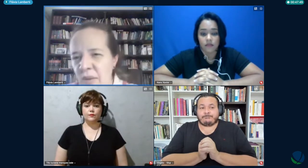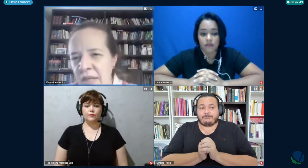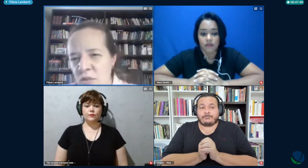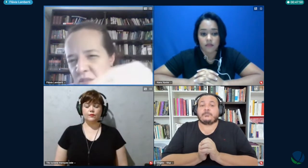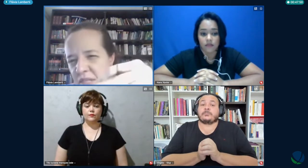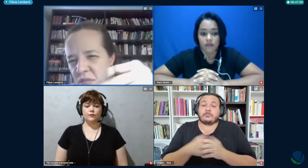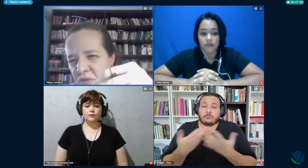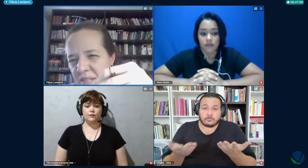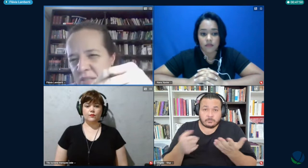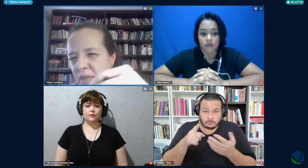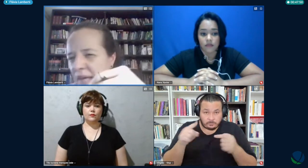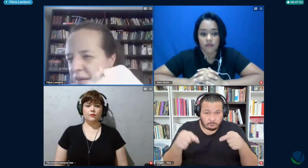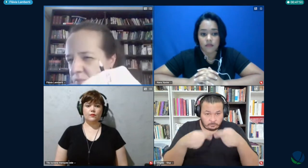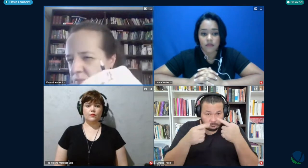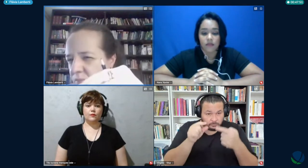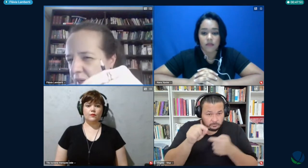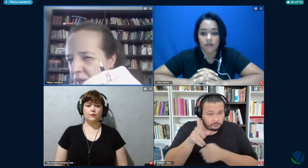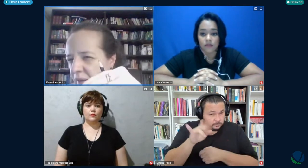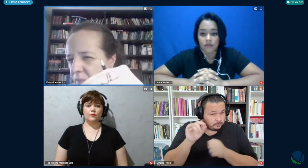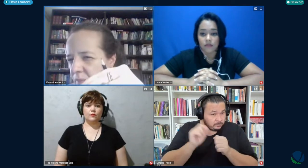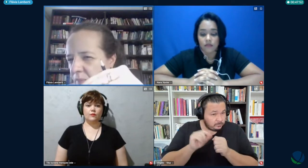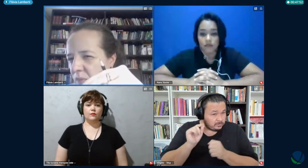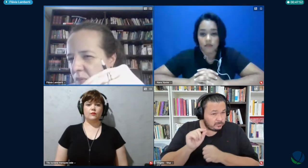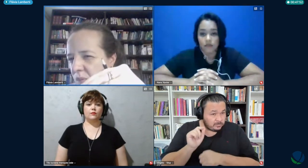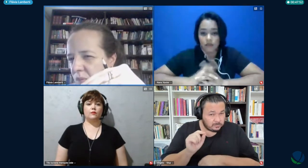Então, em relação a isso, vocês vão fazer o quê?